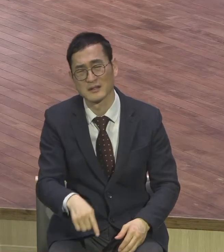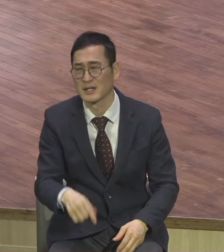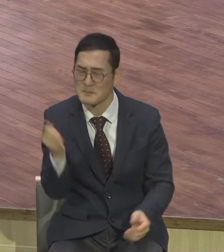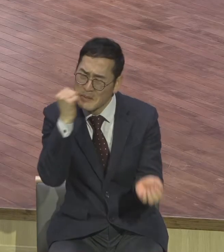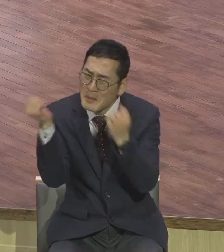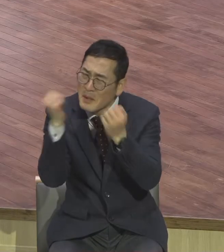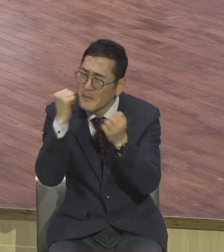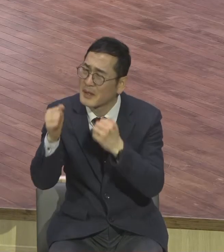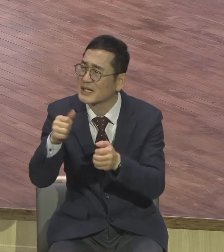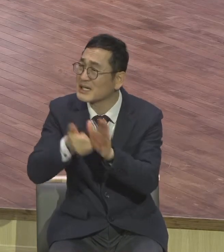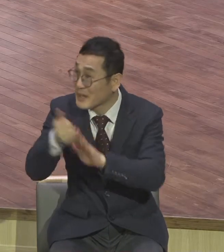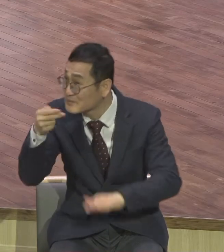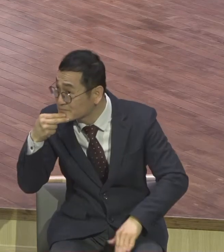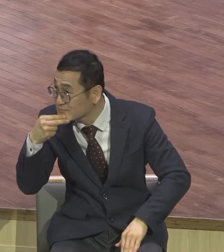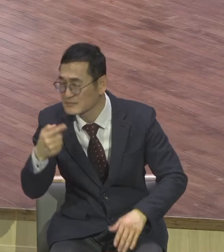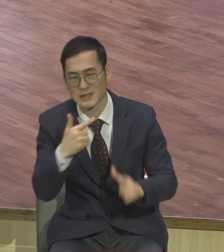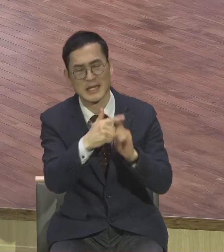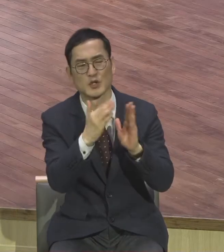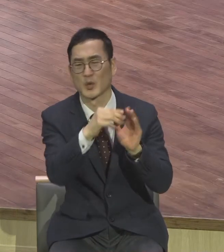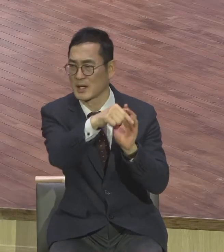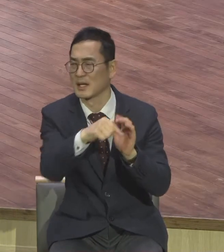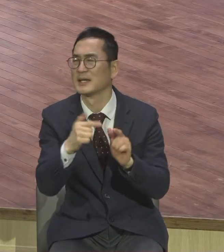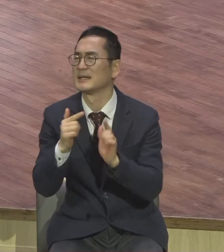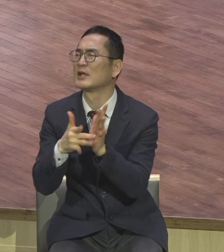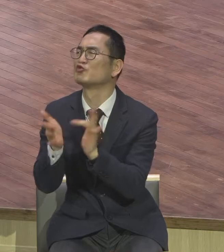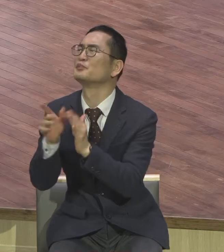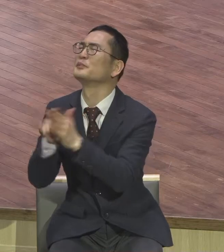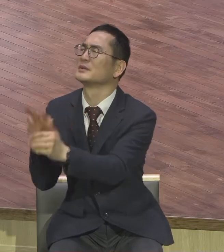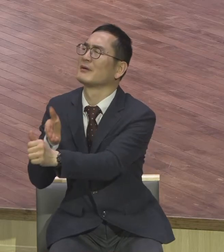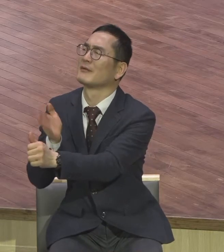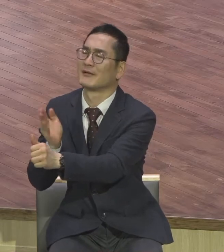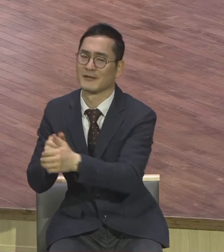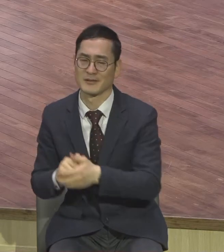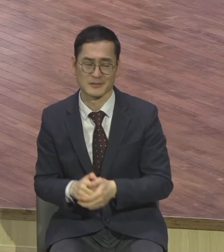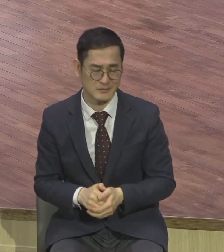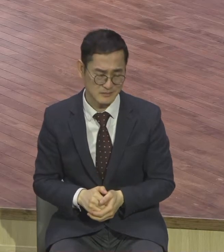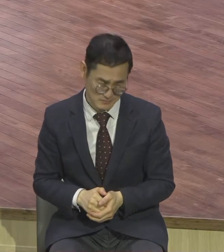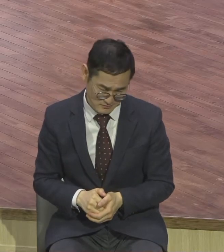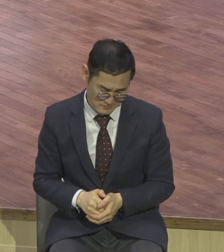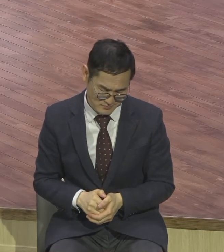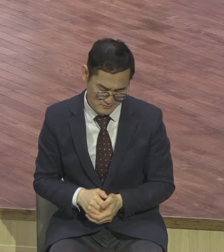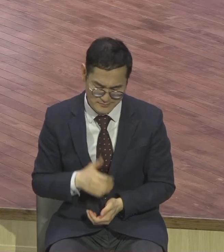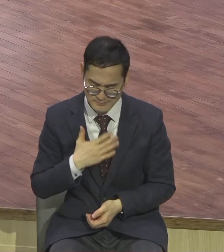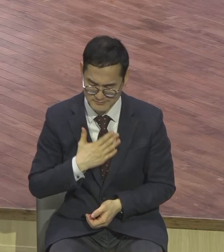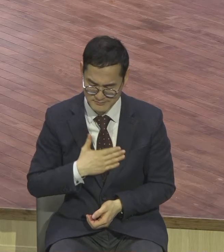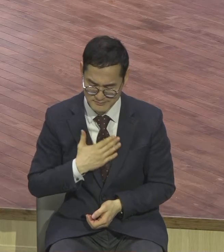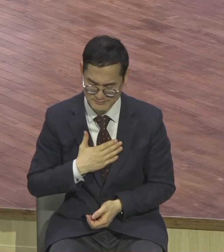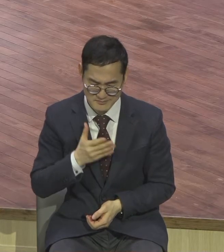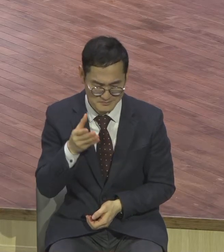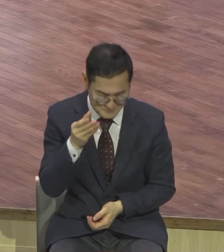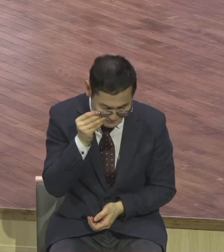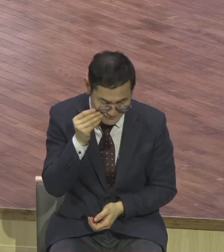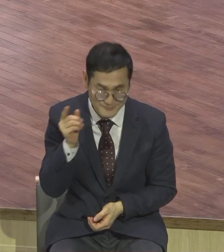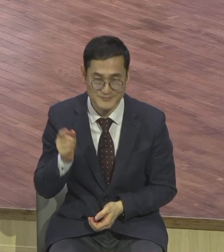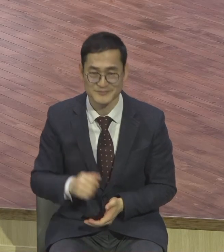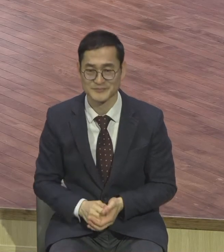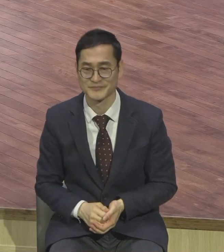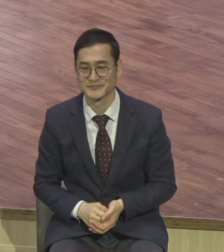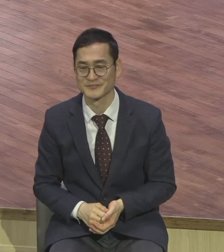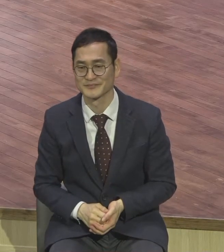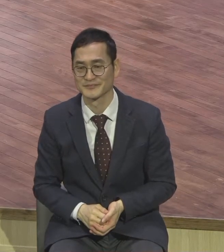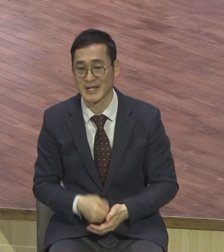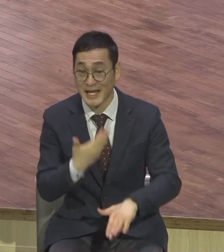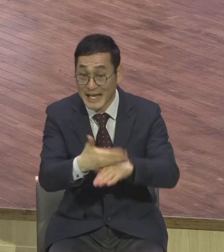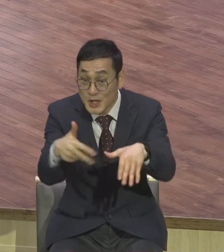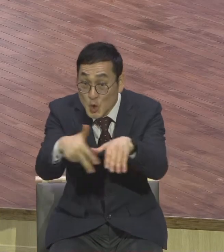거니까 살아남기 위해서 예수 믿어. 구원 받은 거. 그래서 예수님 종교는 답이 없어요. 오히려 재앙이 계속 임하죠.